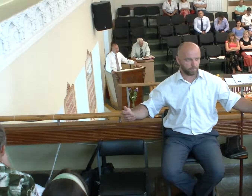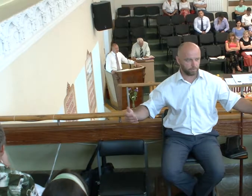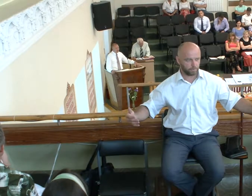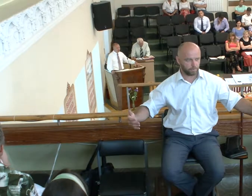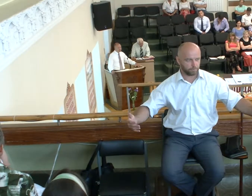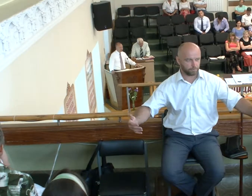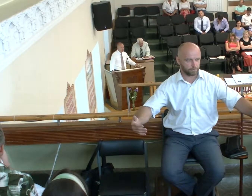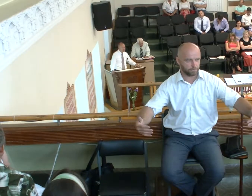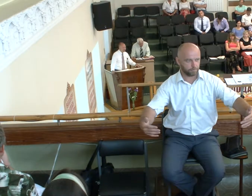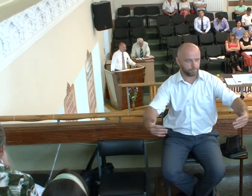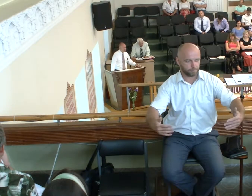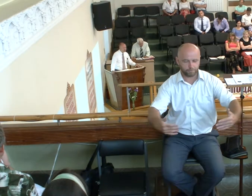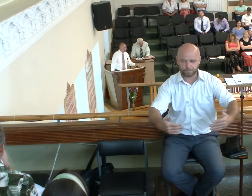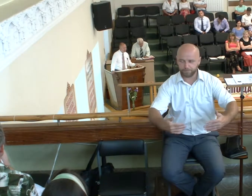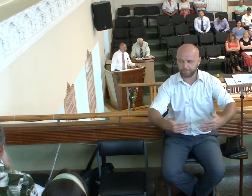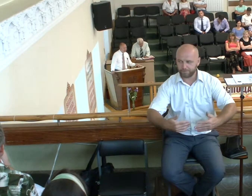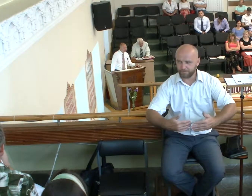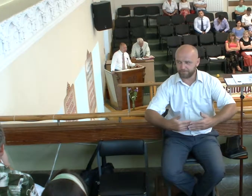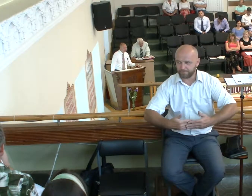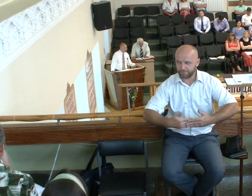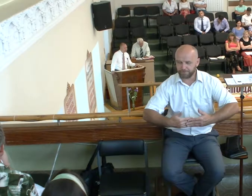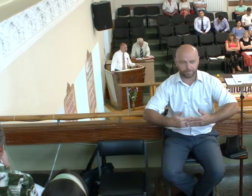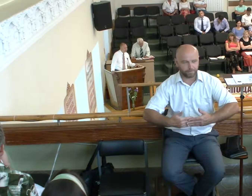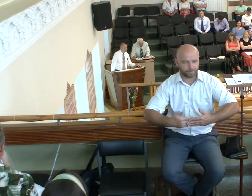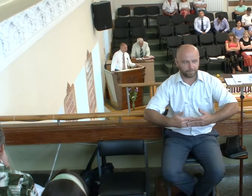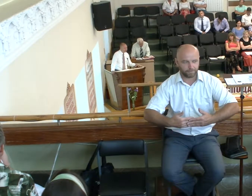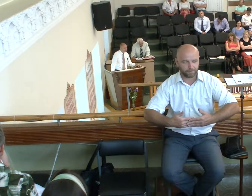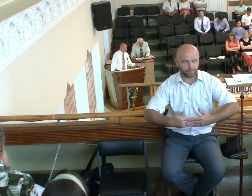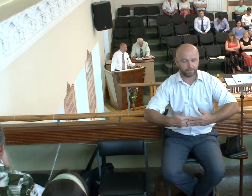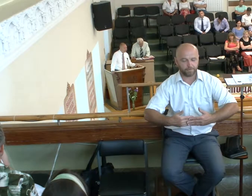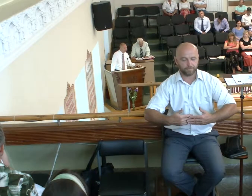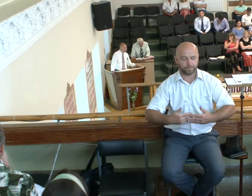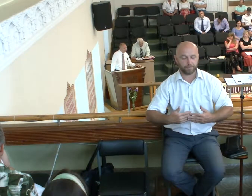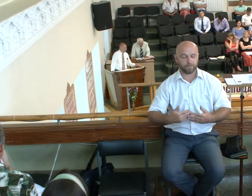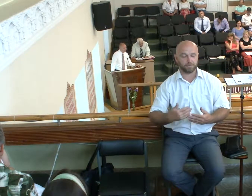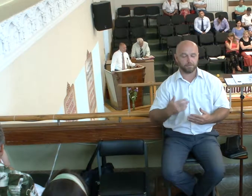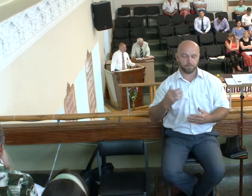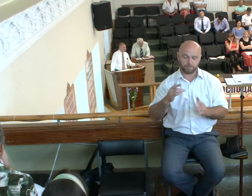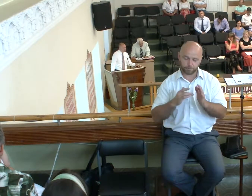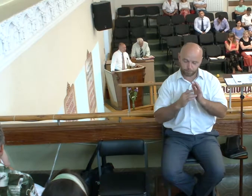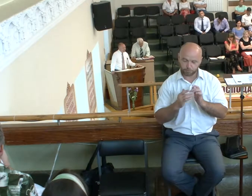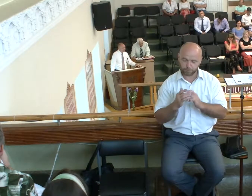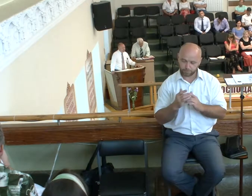выбор. Христос показывает свою самую дорогую ценность своим ученикам.